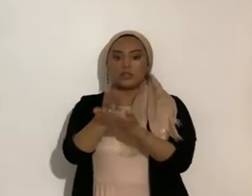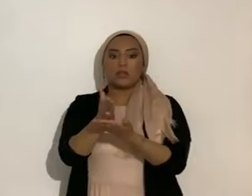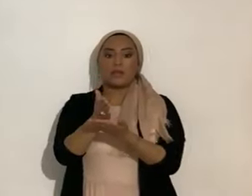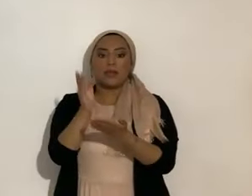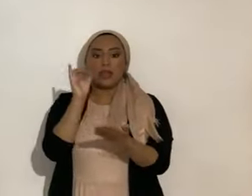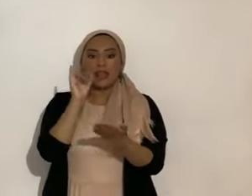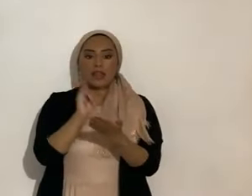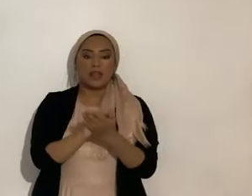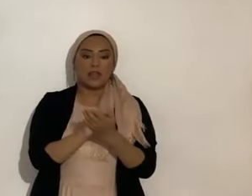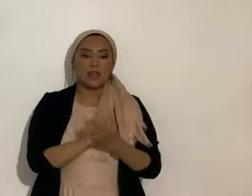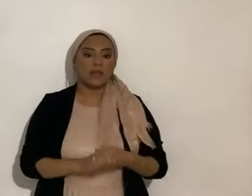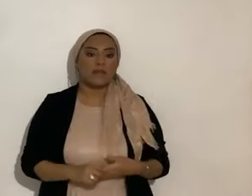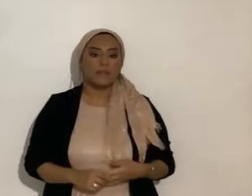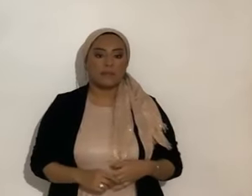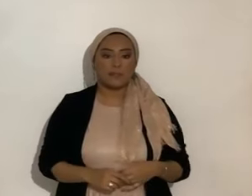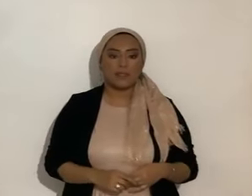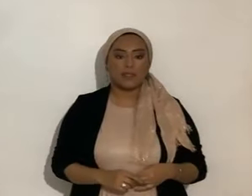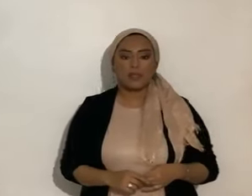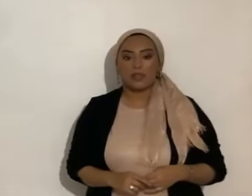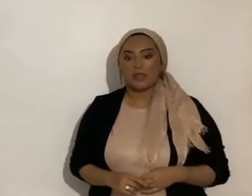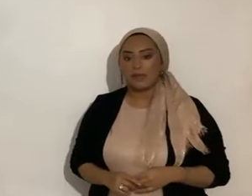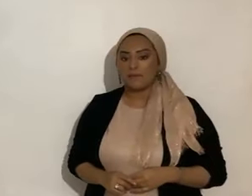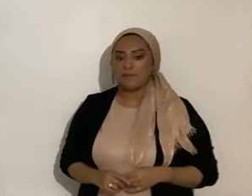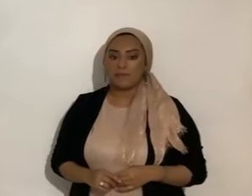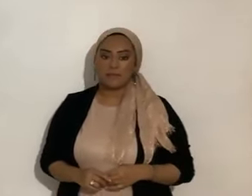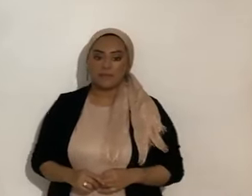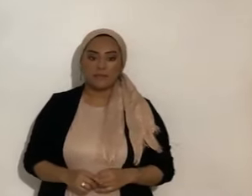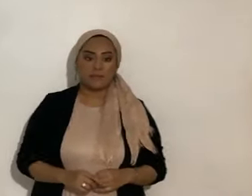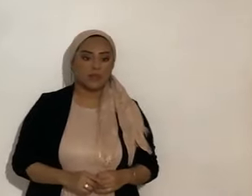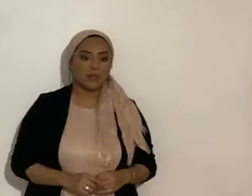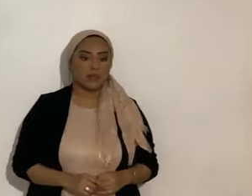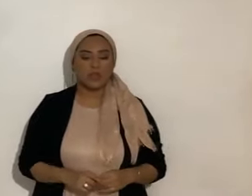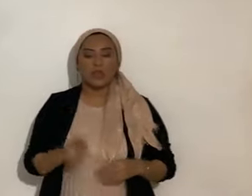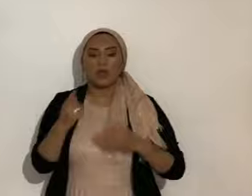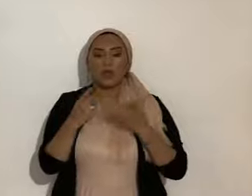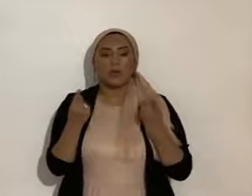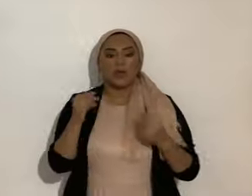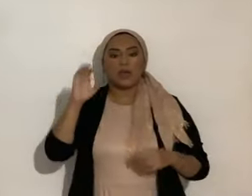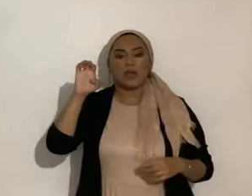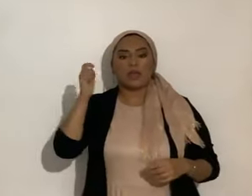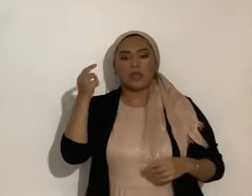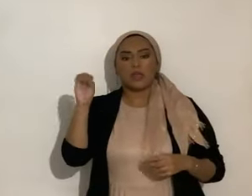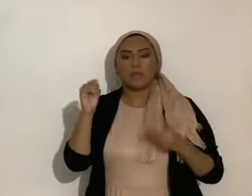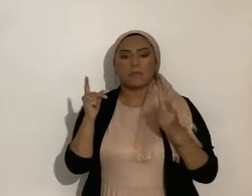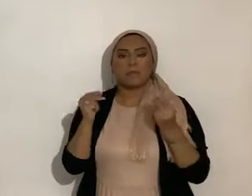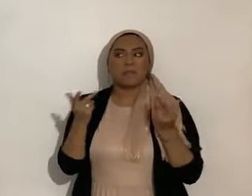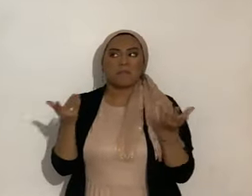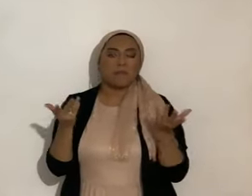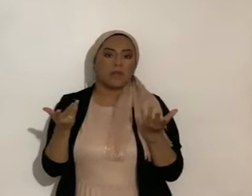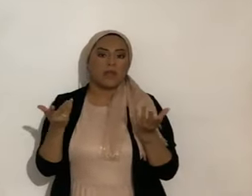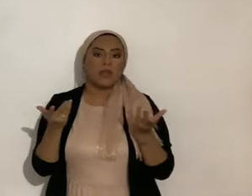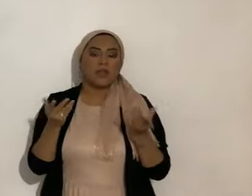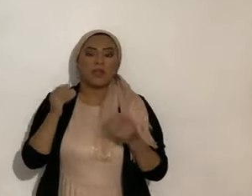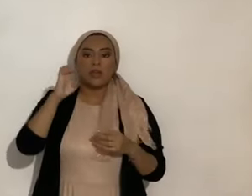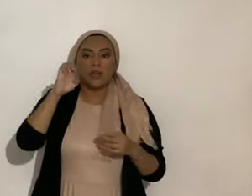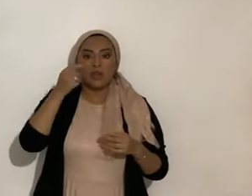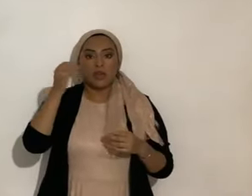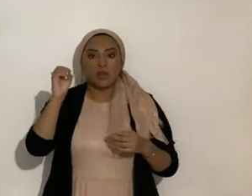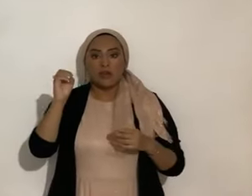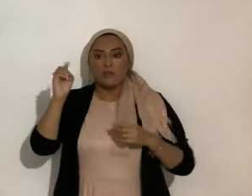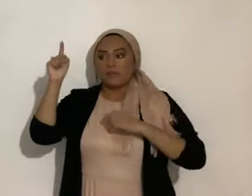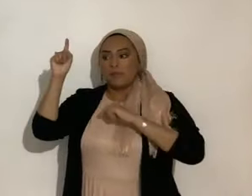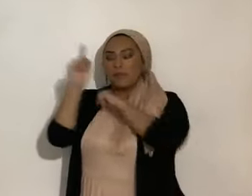Haz un alto. Bueno, ¿qué hace el ego? El ego condena.